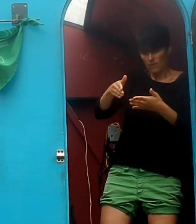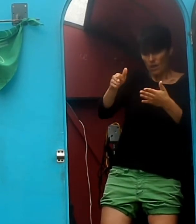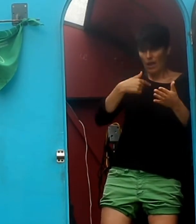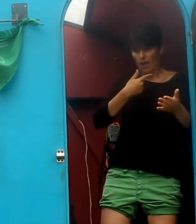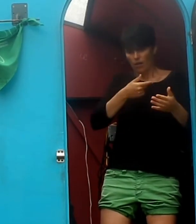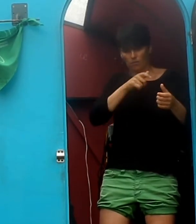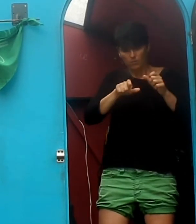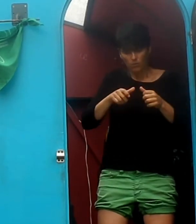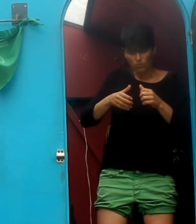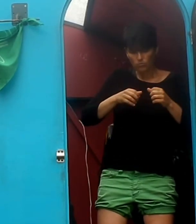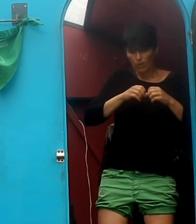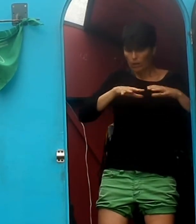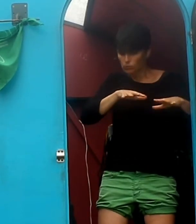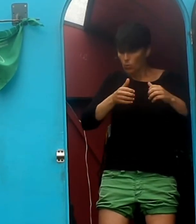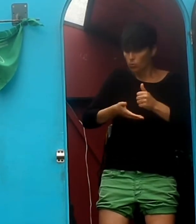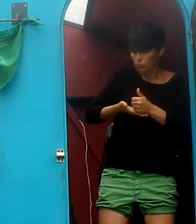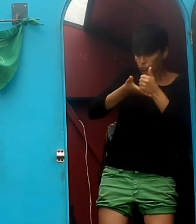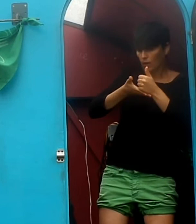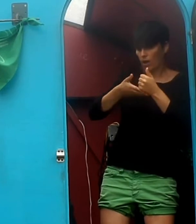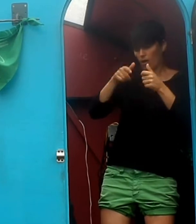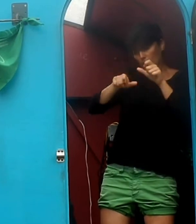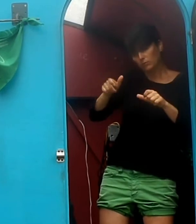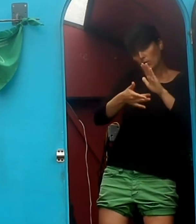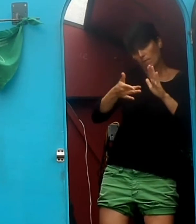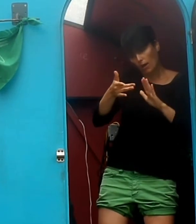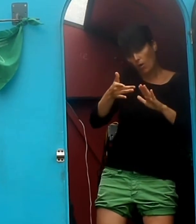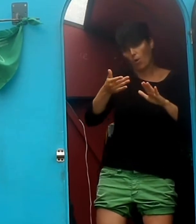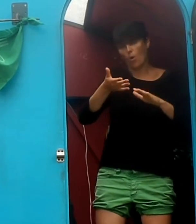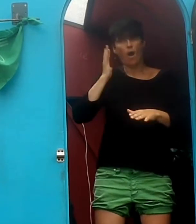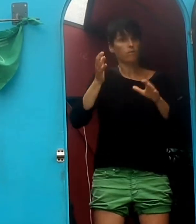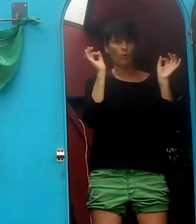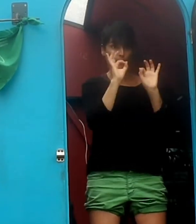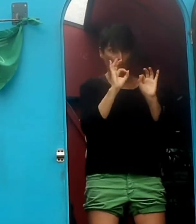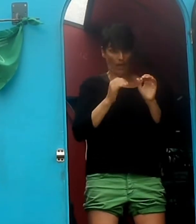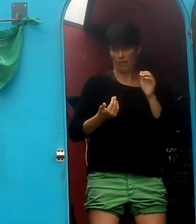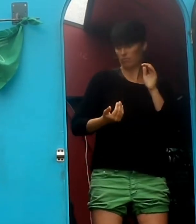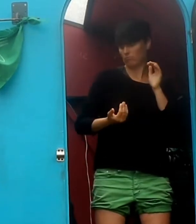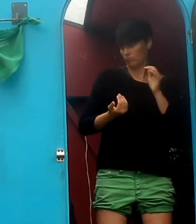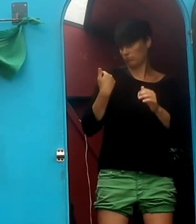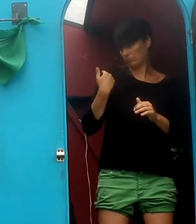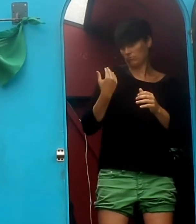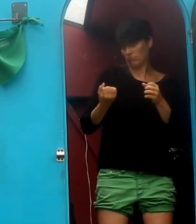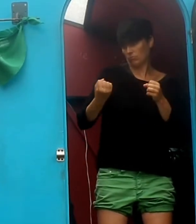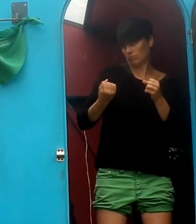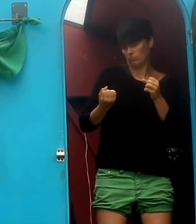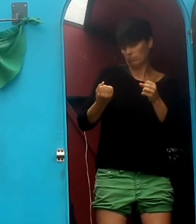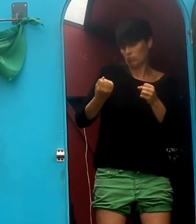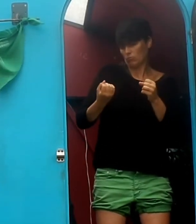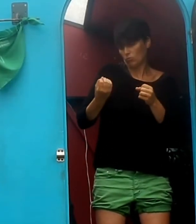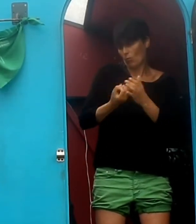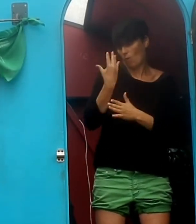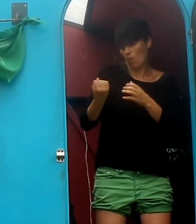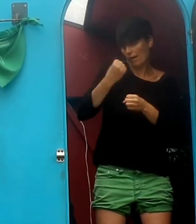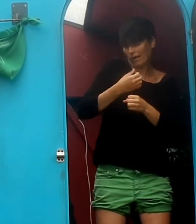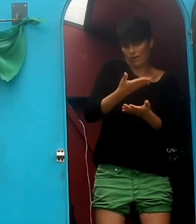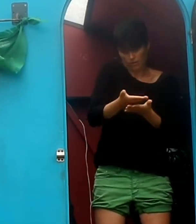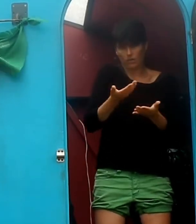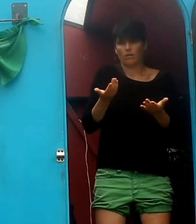groupes de lutte en soutien aux migrants, migrantes, aux sans-papiers, ce qui était quelque chose qui, il y a quelques années, n'existait absolument pas au